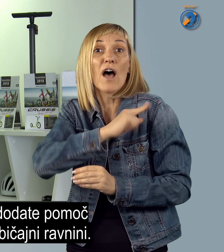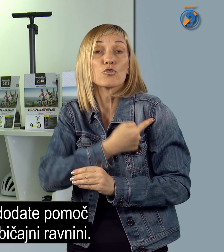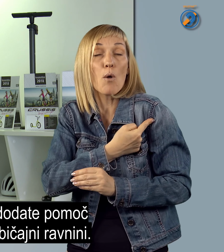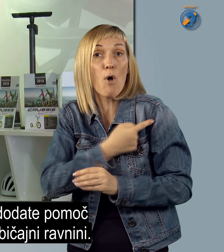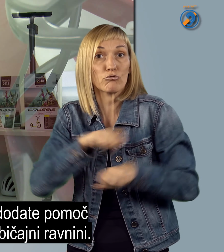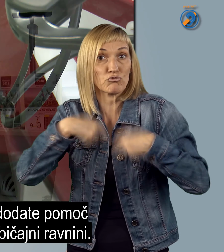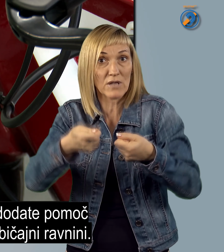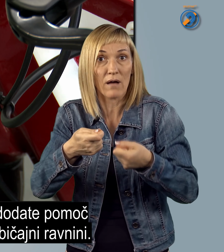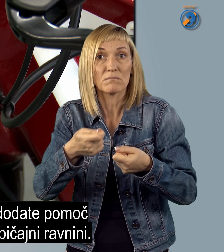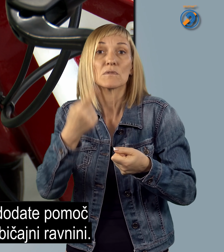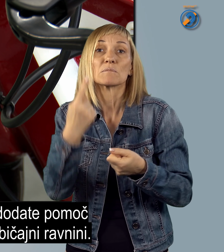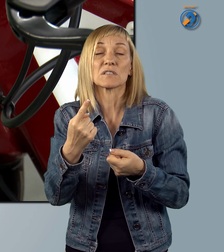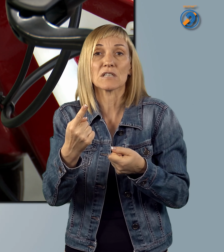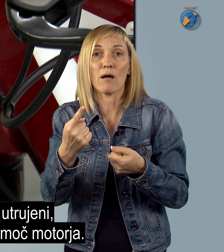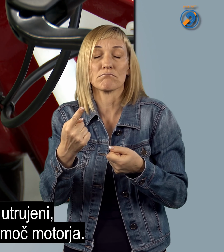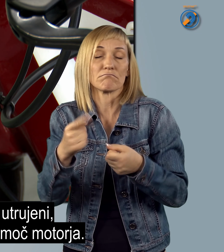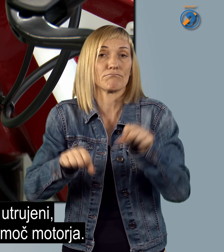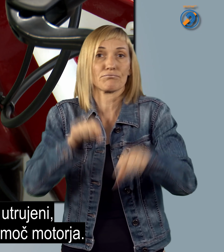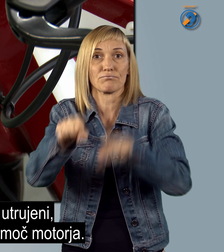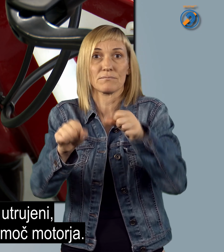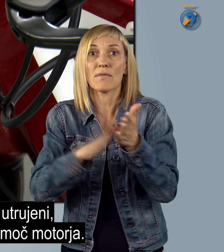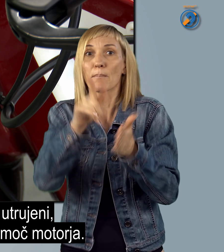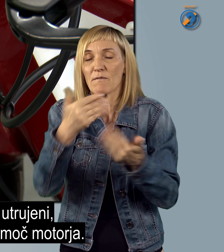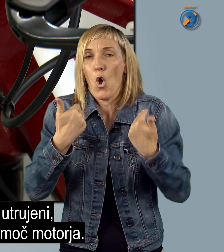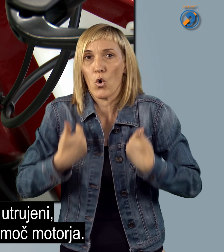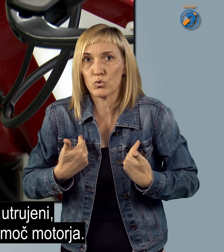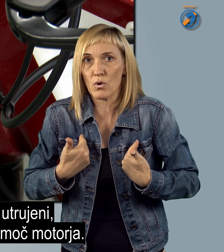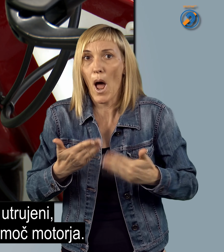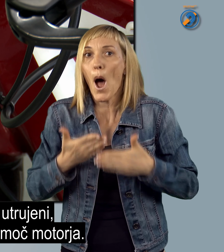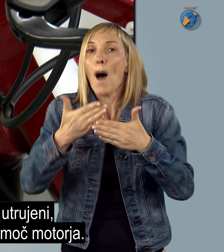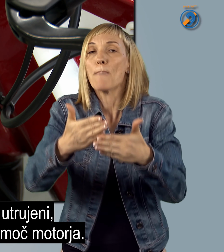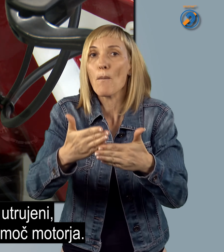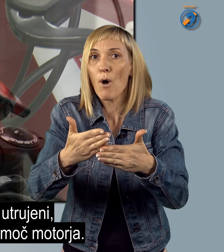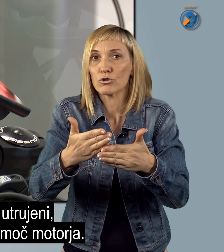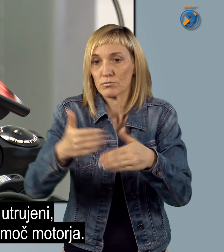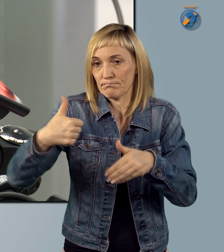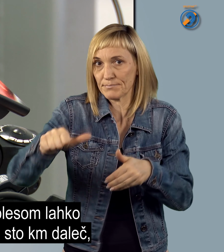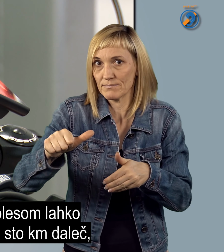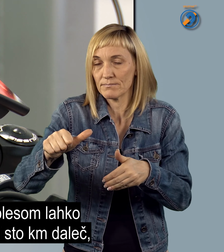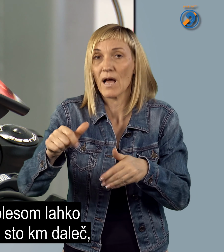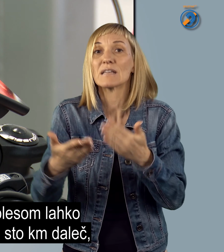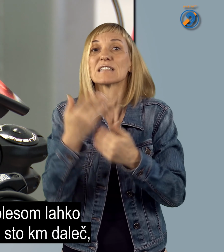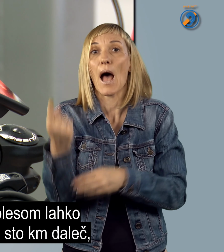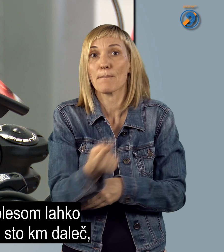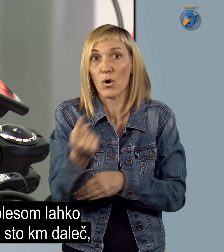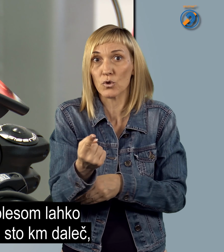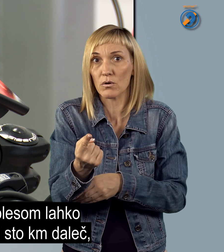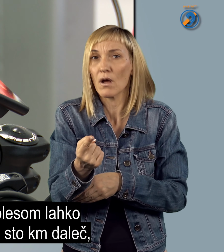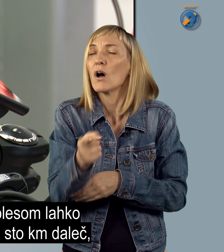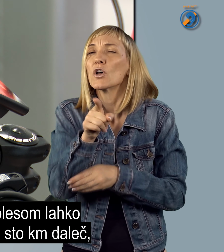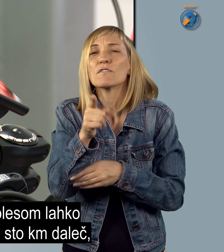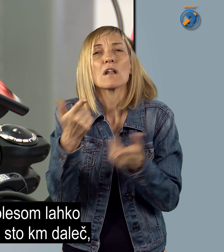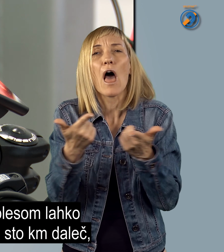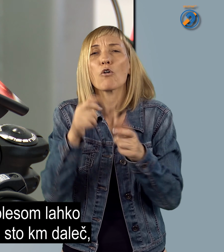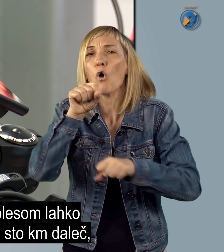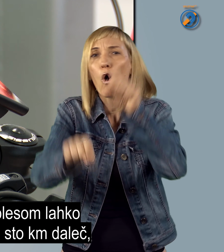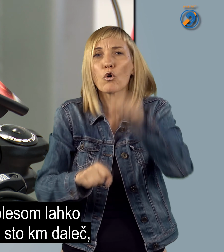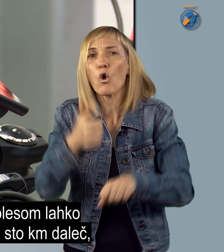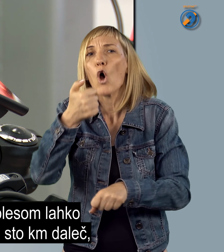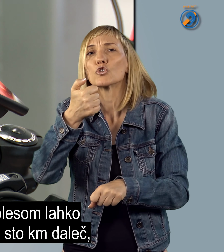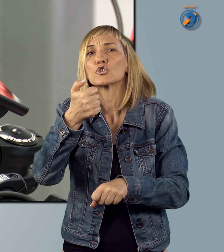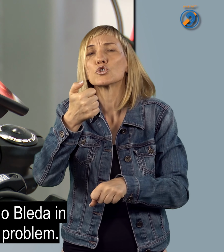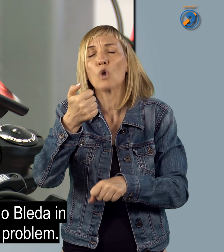običajni ravnini. Tudi če ste utrujeni, dodate pomoč motorja. Temi električnimi kolesi lahko pridete tudi 80–100